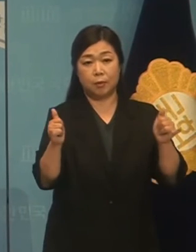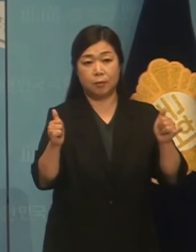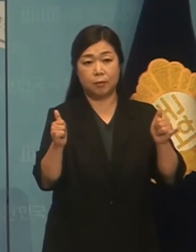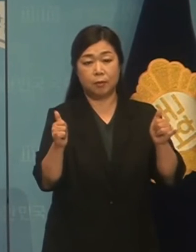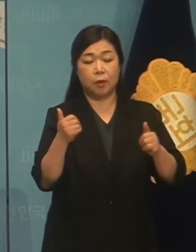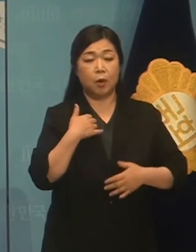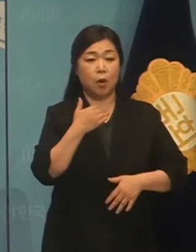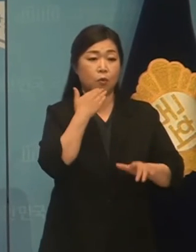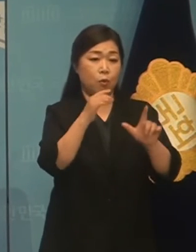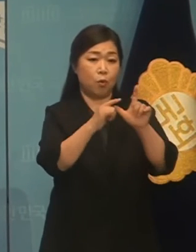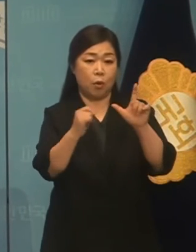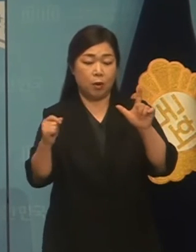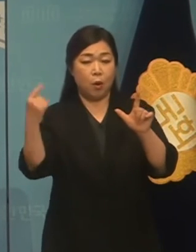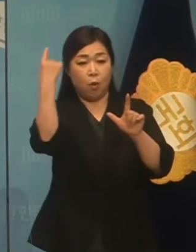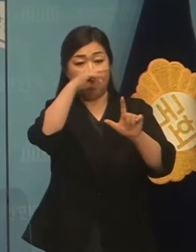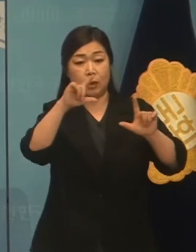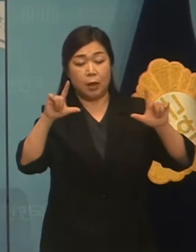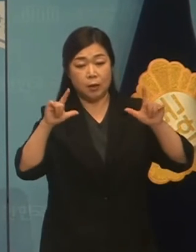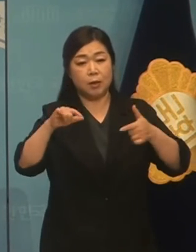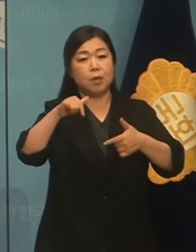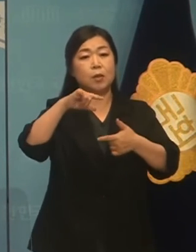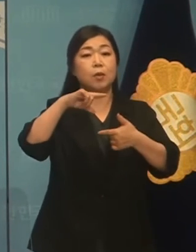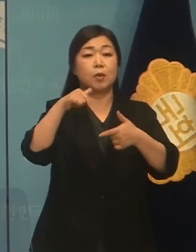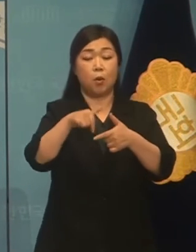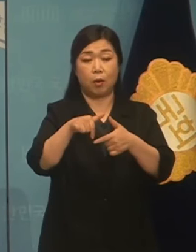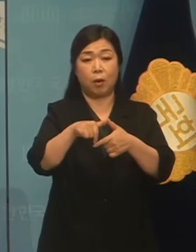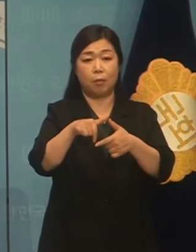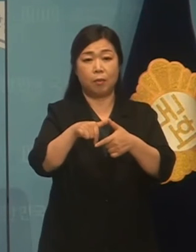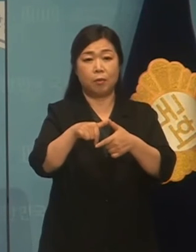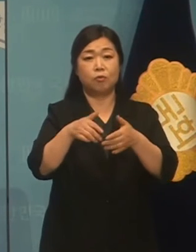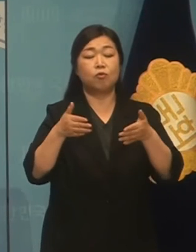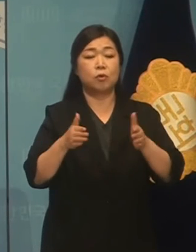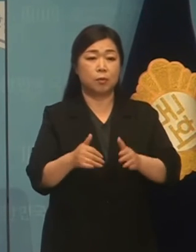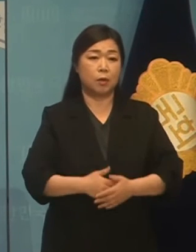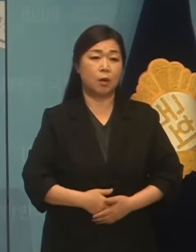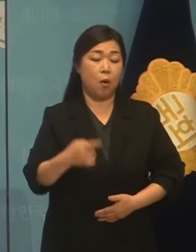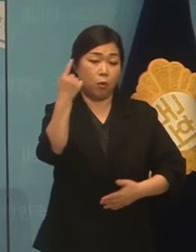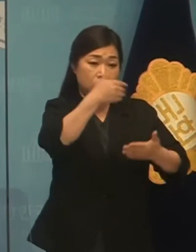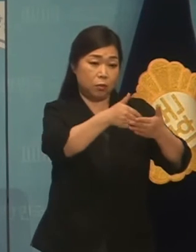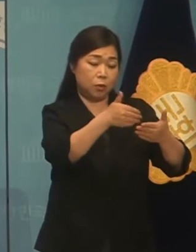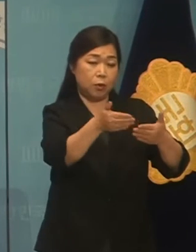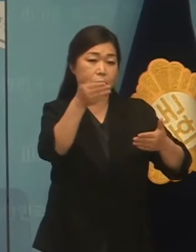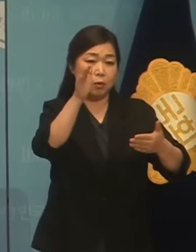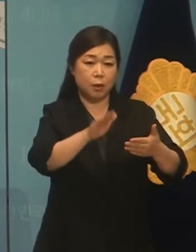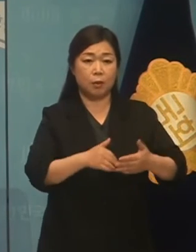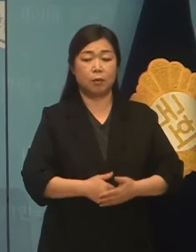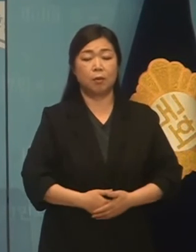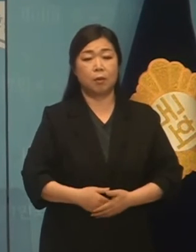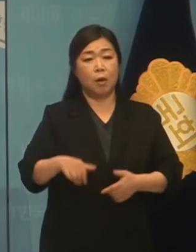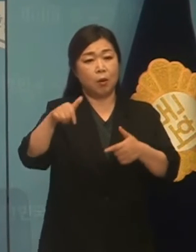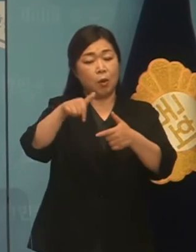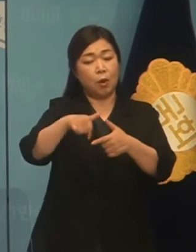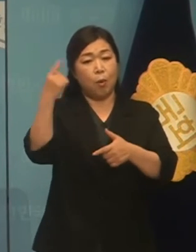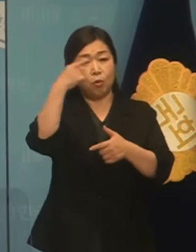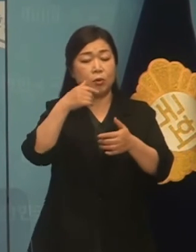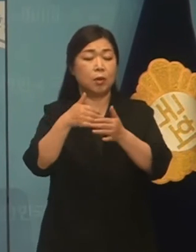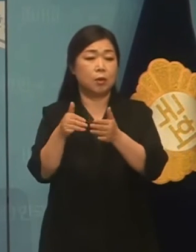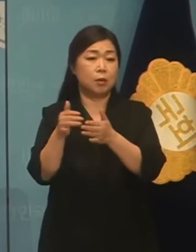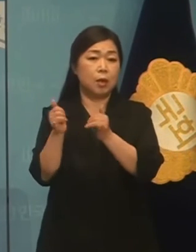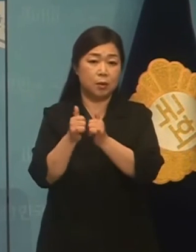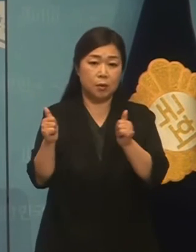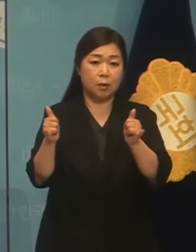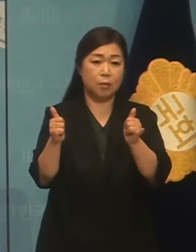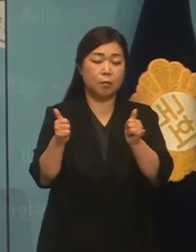저는 수도권의 이미지를 가진 영남 출신입니다. 수도권 이미지의 수도권 출신, 영남 이미지를 가진 영남